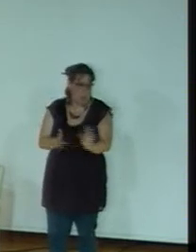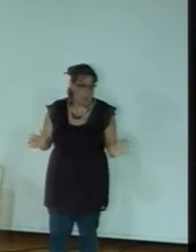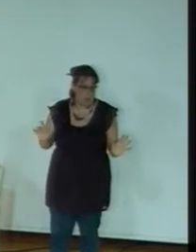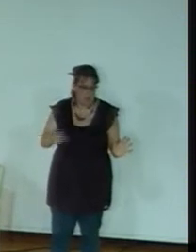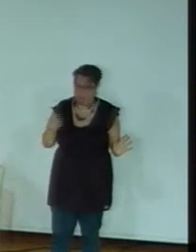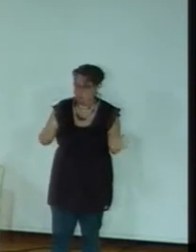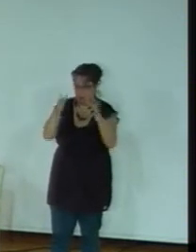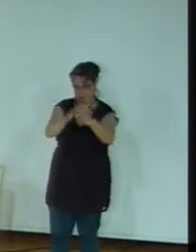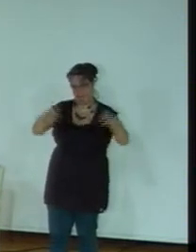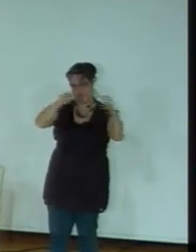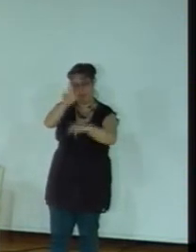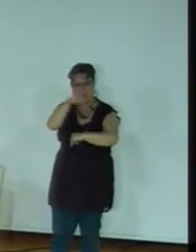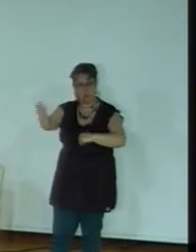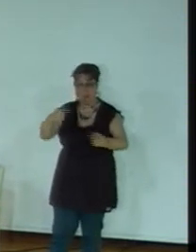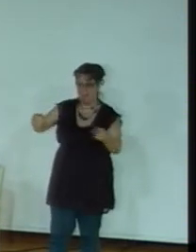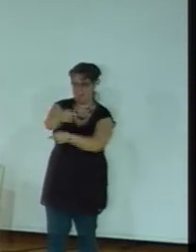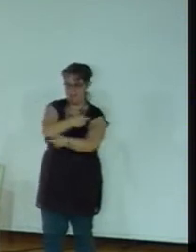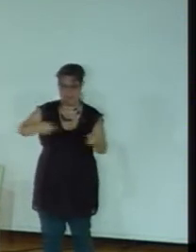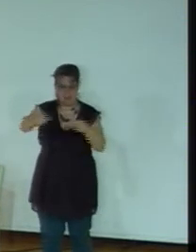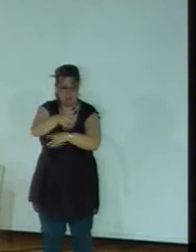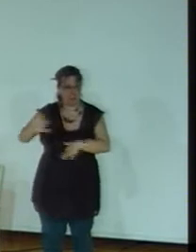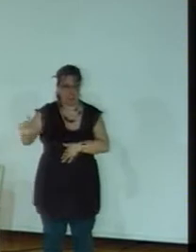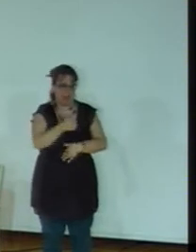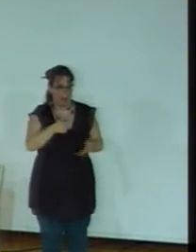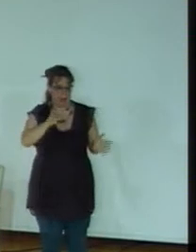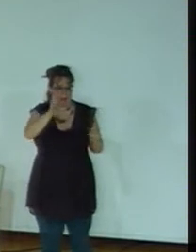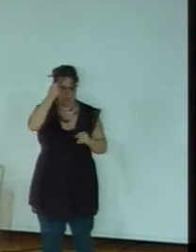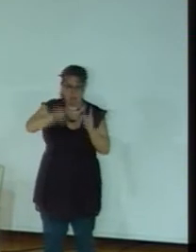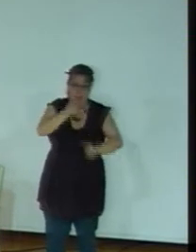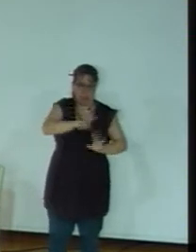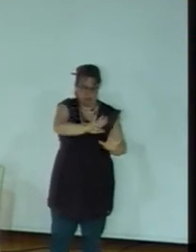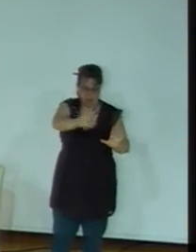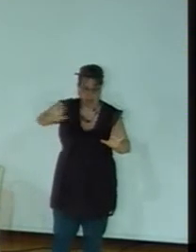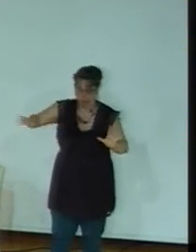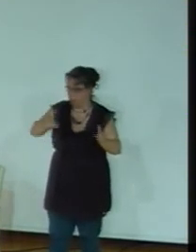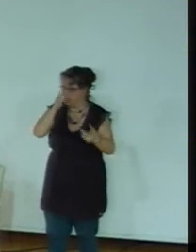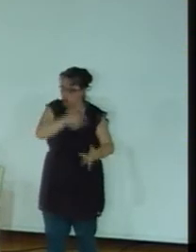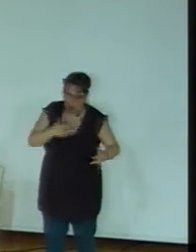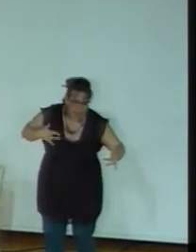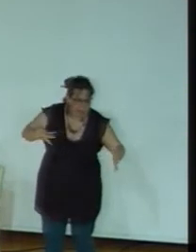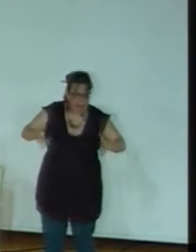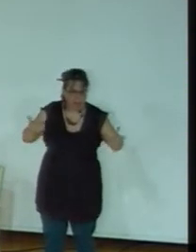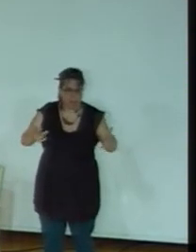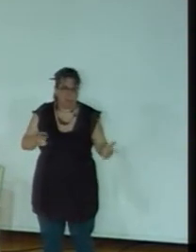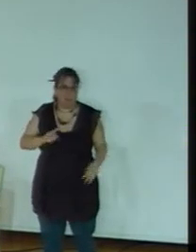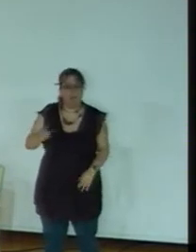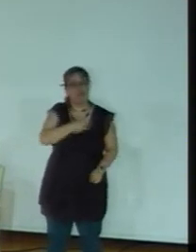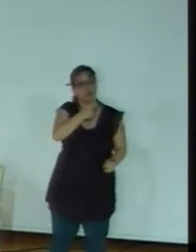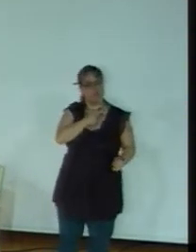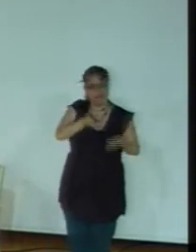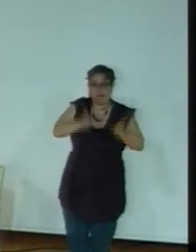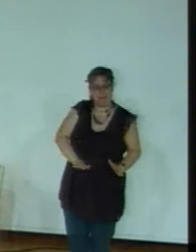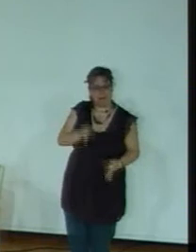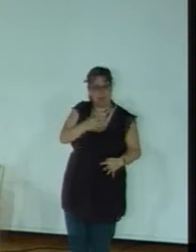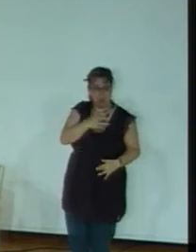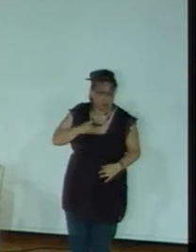discuter au Parlement. Donc c'est tout à fait normal qu'ils votent des lois sur l'informatique sans être informaticien, comme ils votent des lois sur la santé sans être médecin, et ainsi de suite. Tout ça est normal. Et ça,